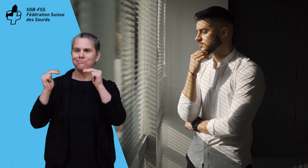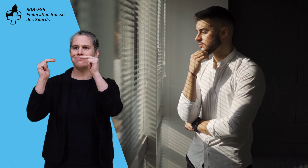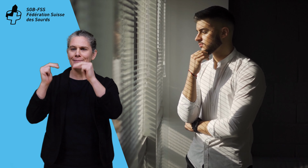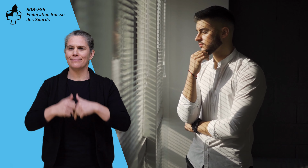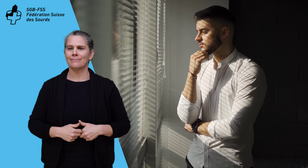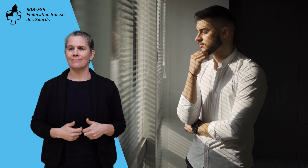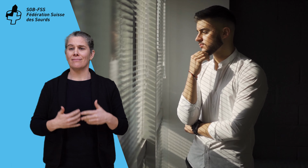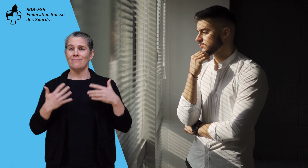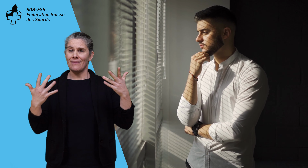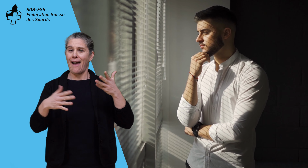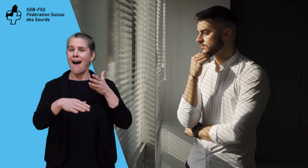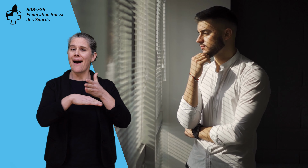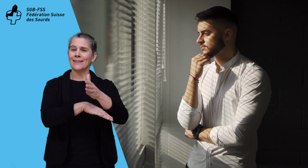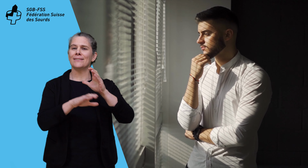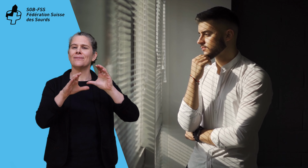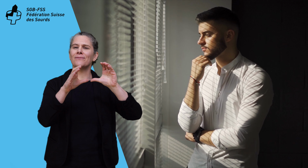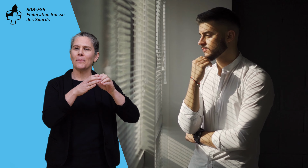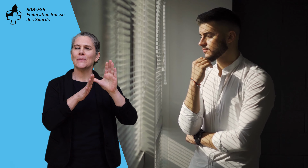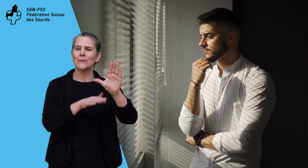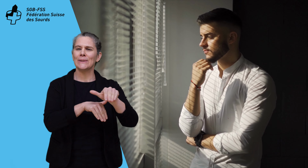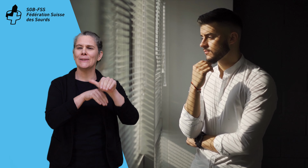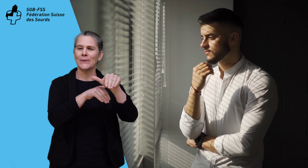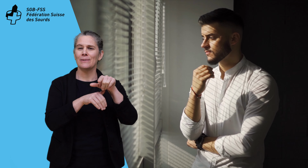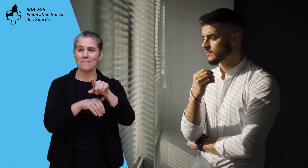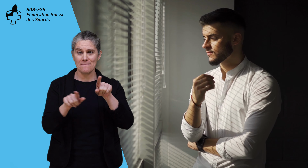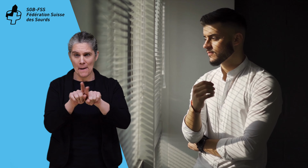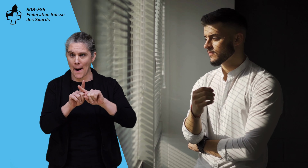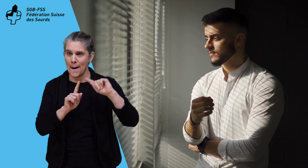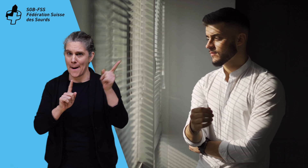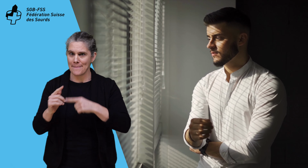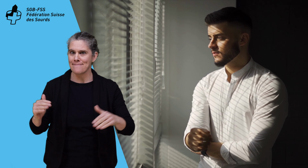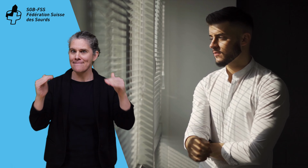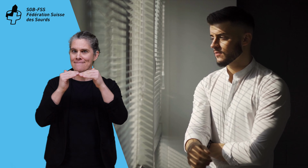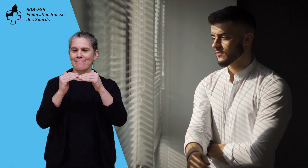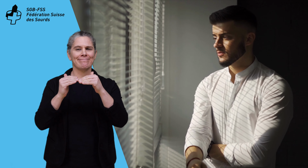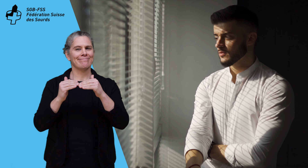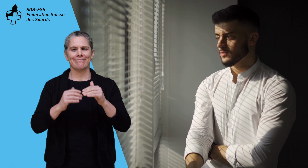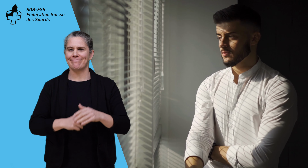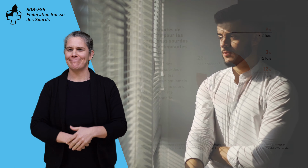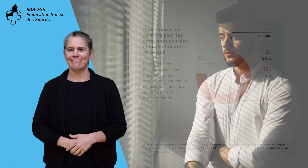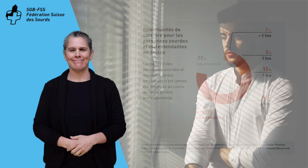obtenir une promotion. Cependant, l'accès à la formation continue n'est pas le même pour tous.